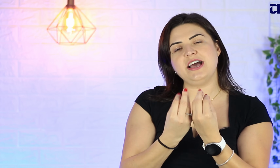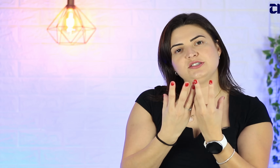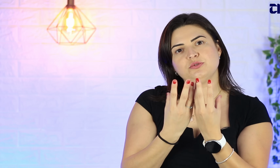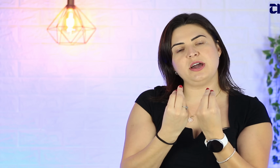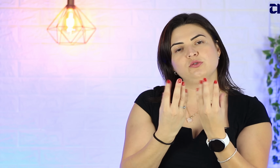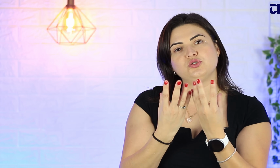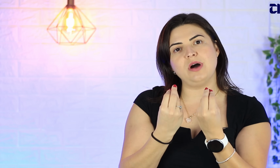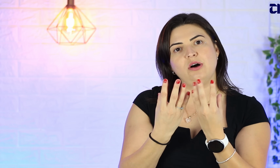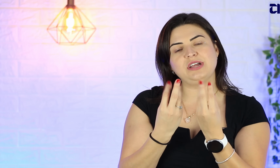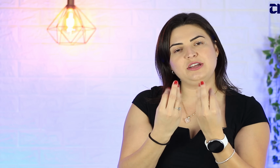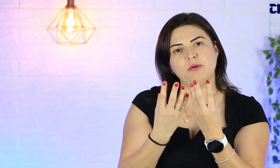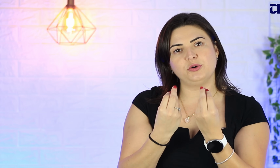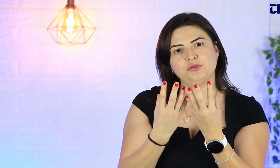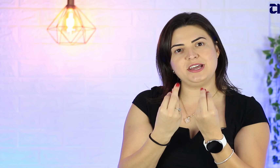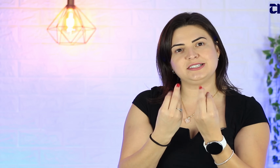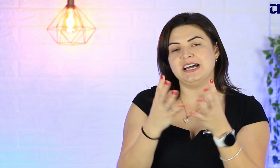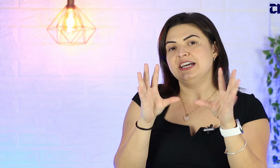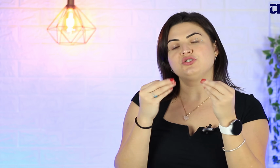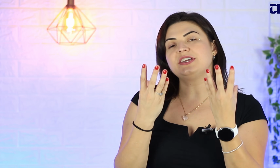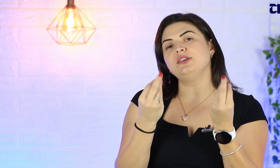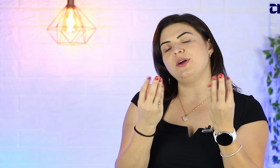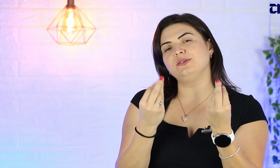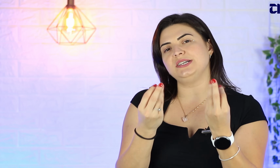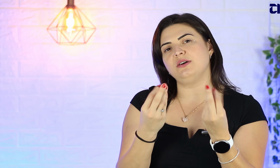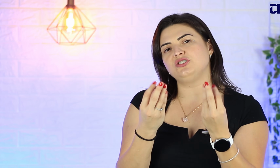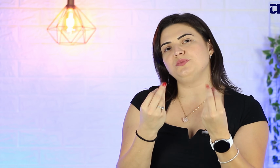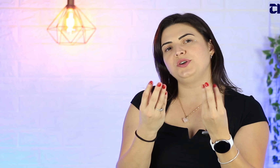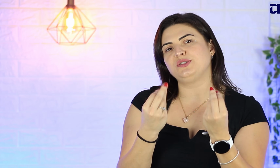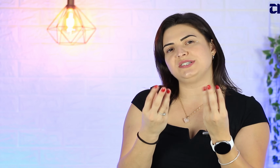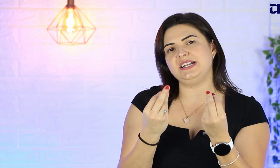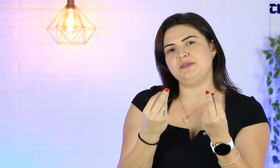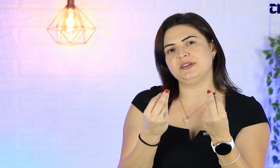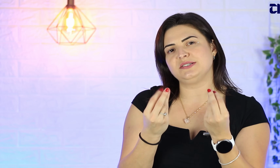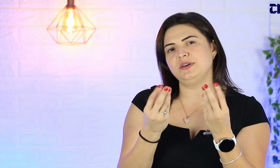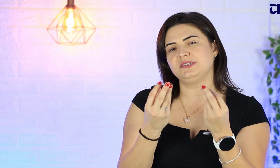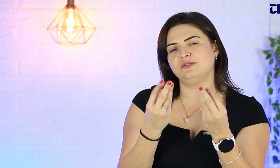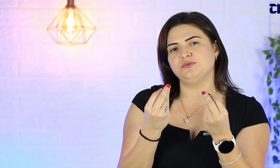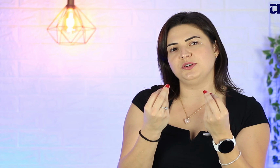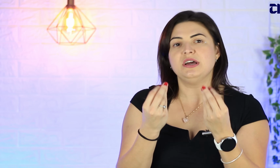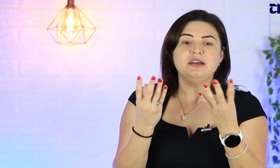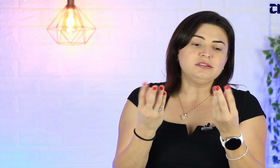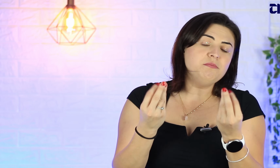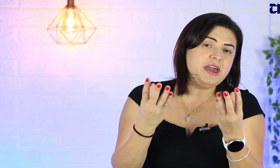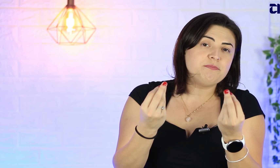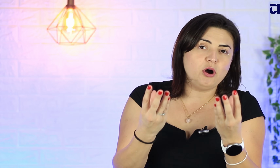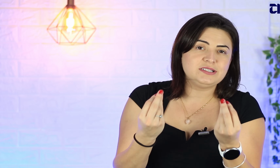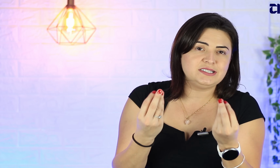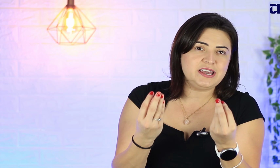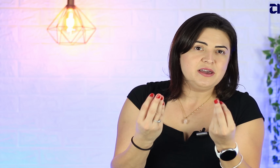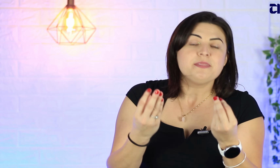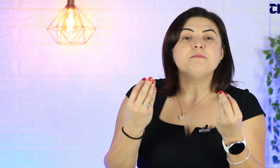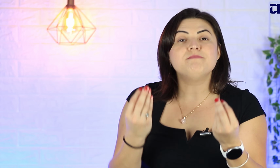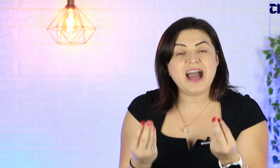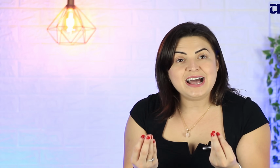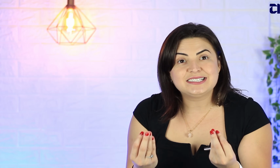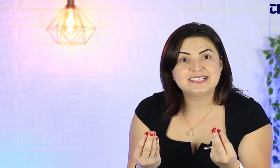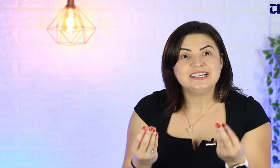gesto que é usual da língua portuguesa. Isso aqui não é um sinal de muitos em libras. Não é um sinal de muitos. Também pode ser, mas